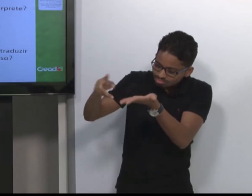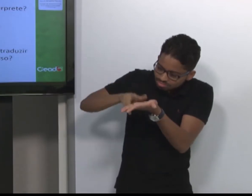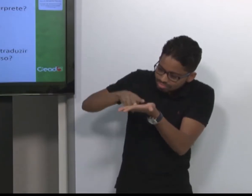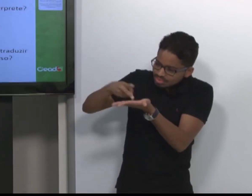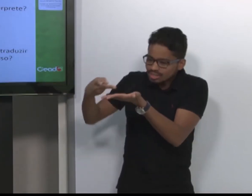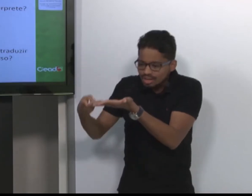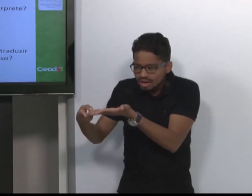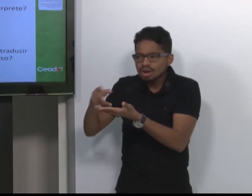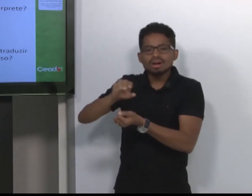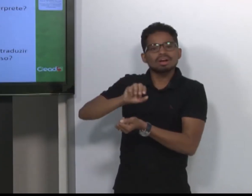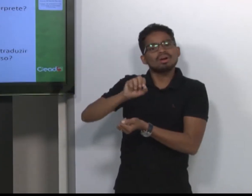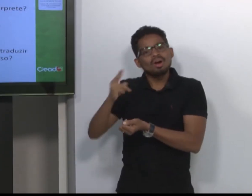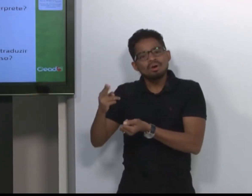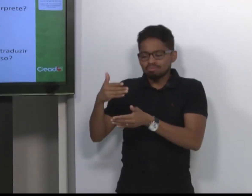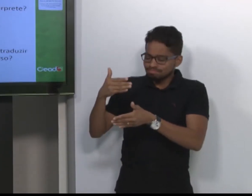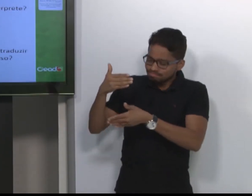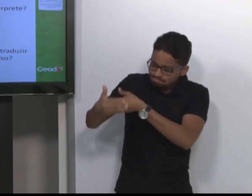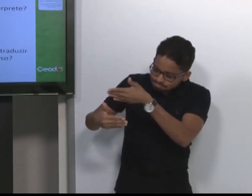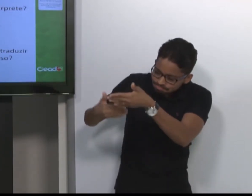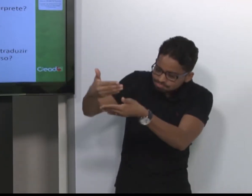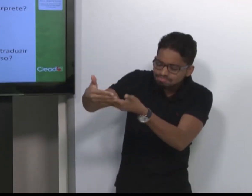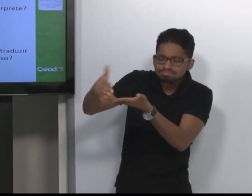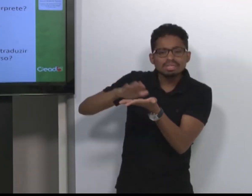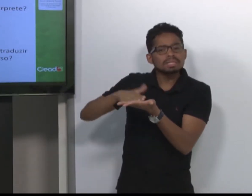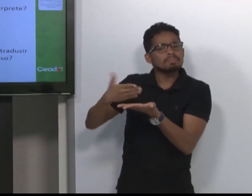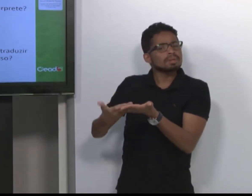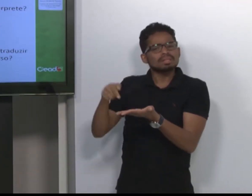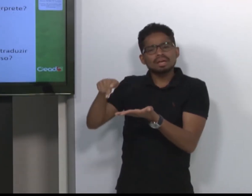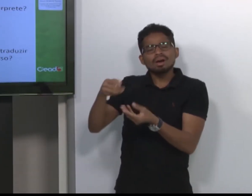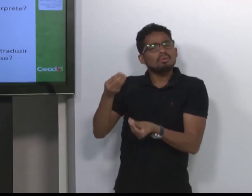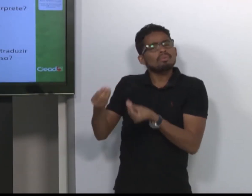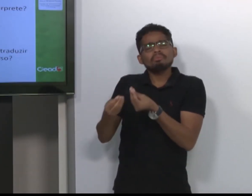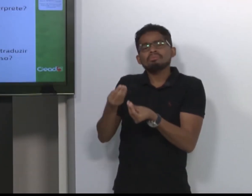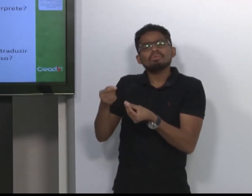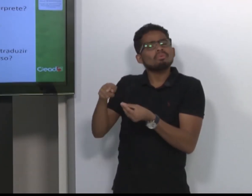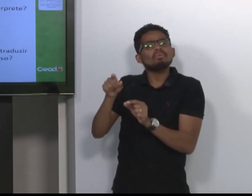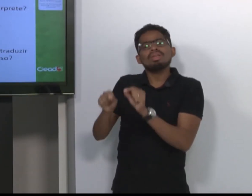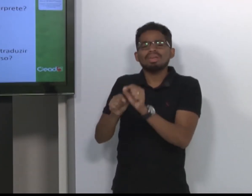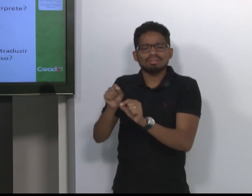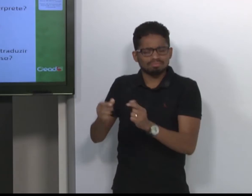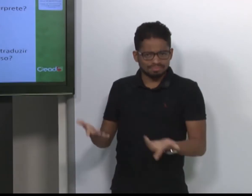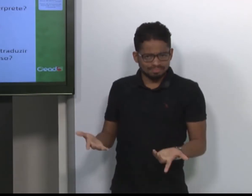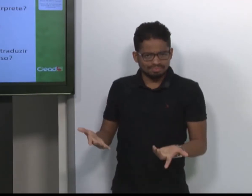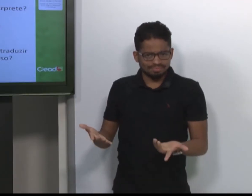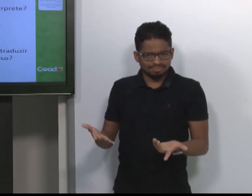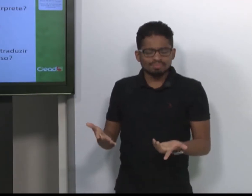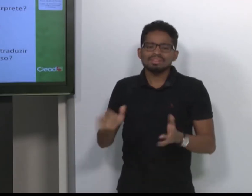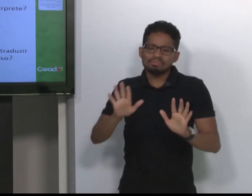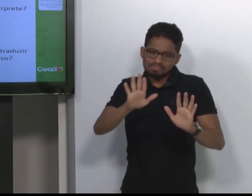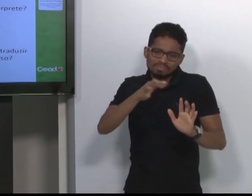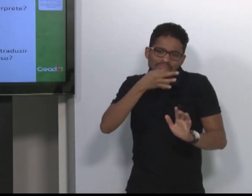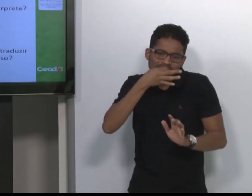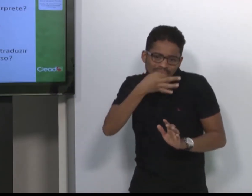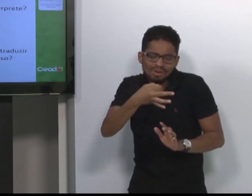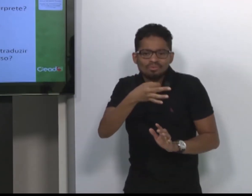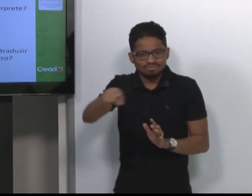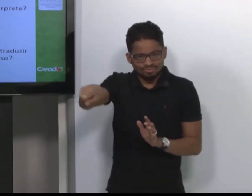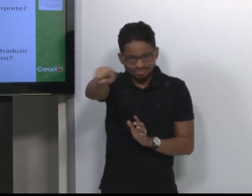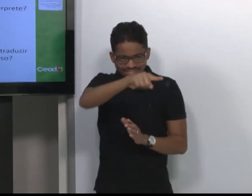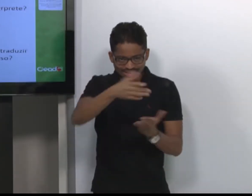essa tarefa, esse processo de traduzir, interpretar, como se dá? Então, vocês vão dar a